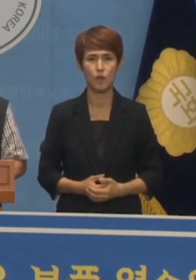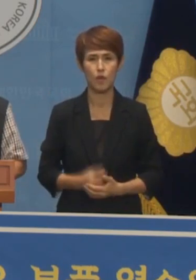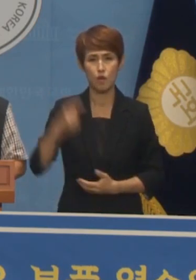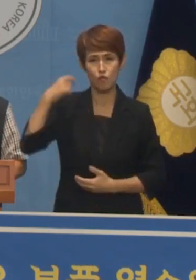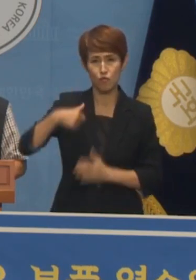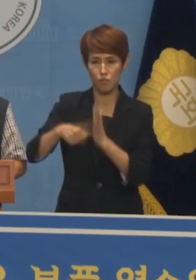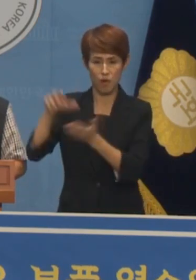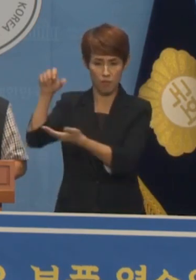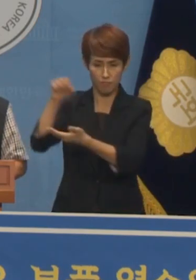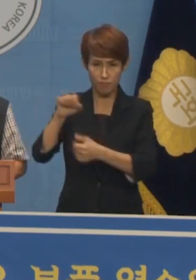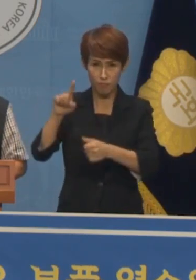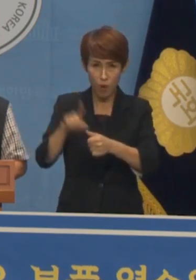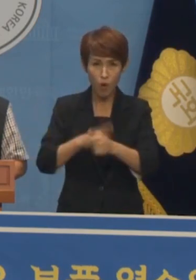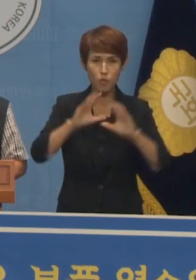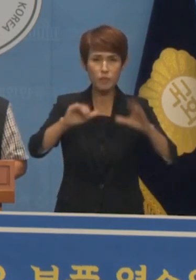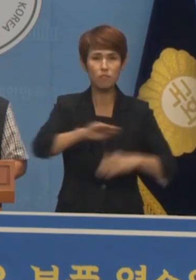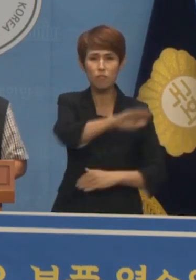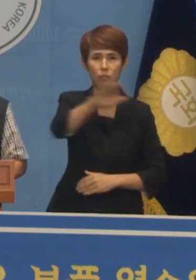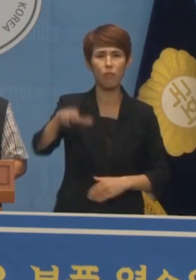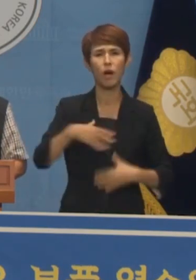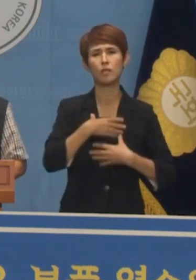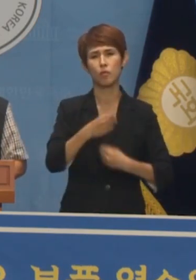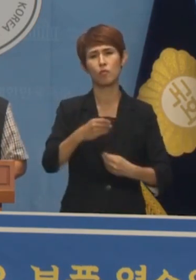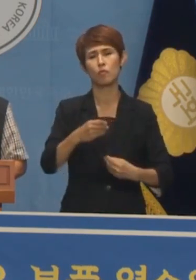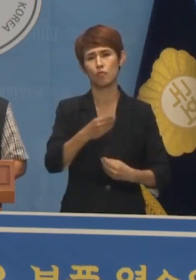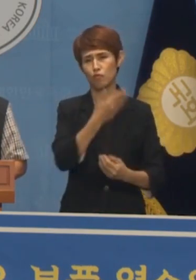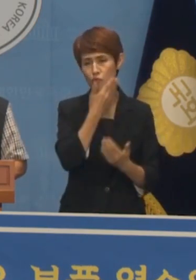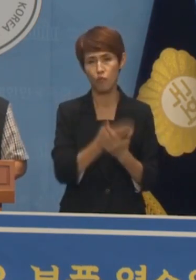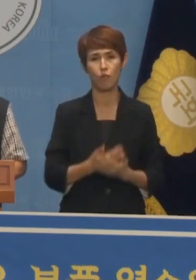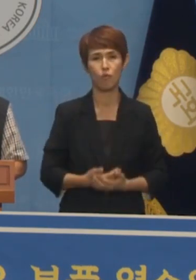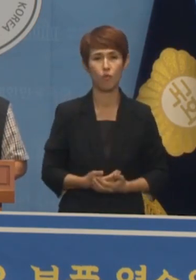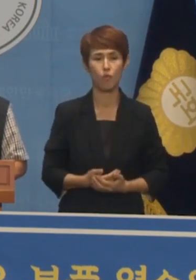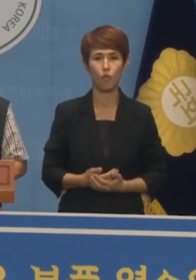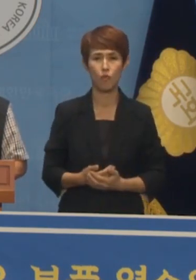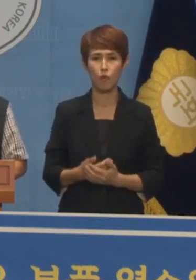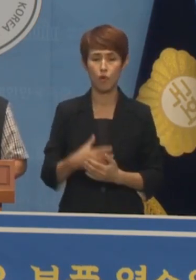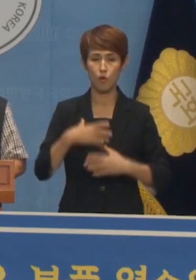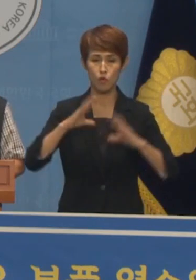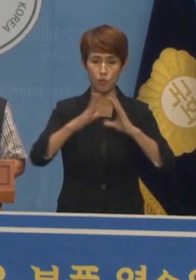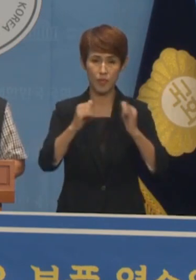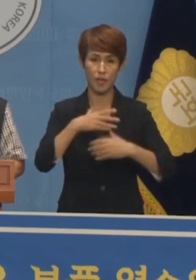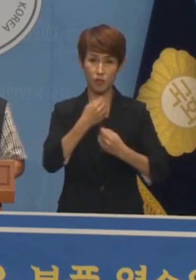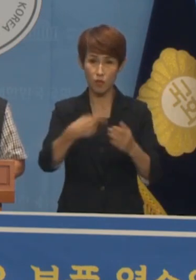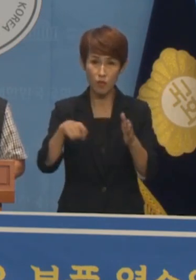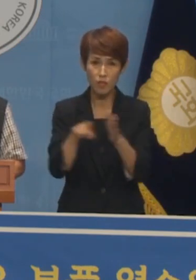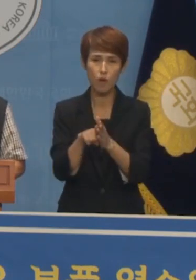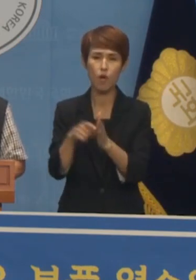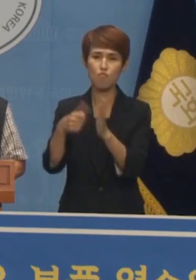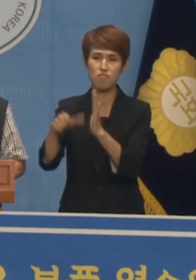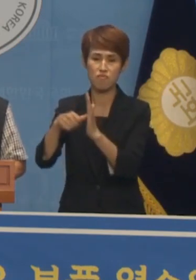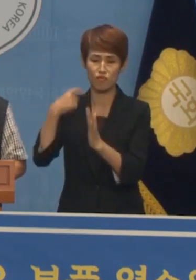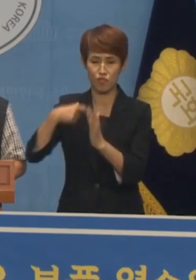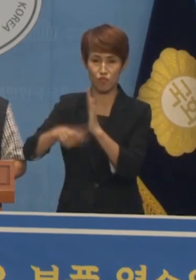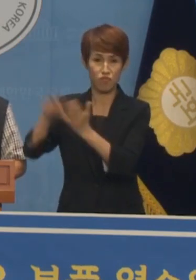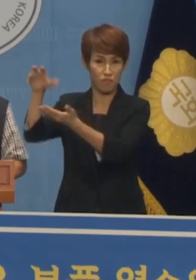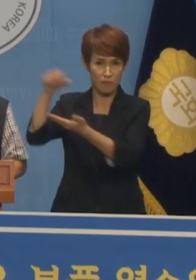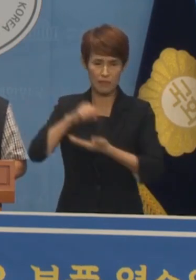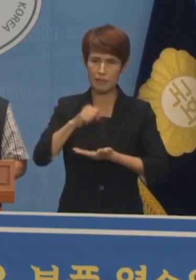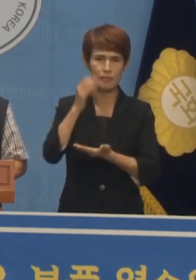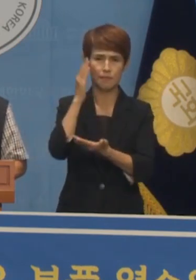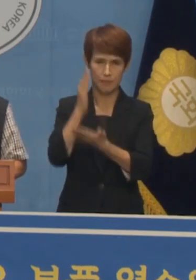위태롭다. 국민들의 안전을 위해 부품 수입 규제를 강화해라. 2023년 7월 16일